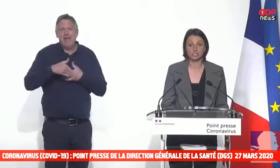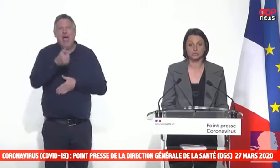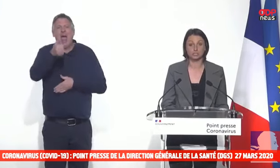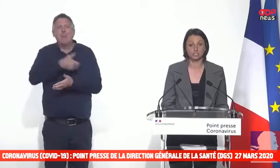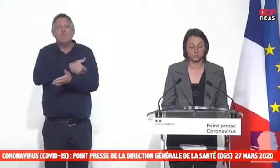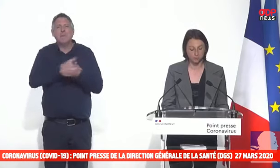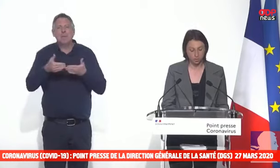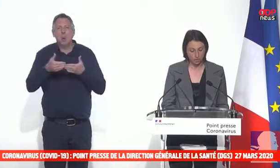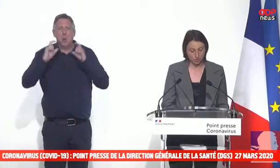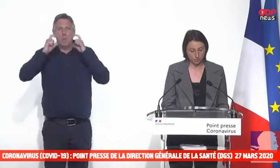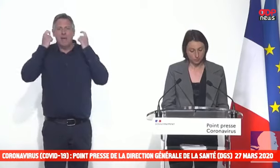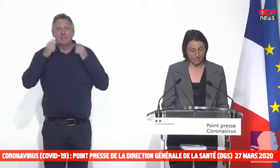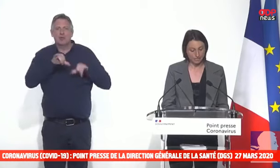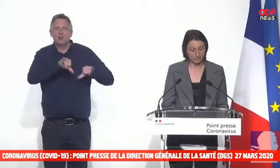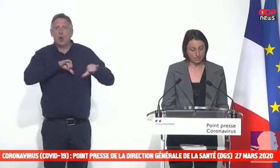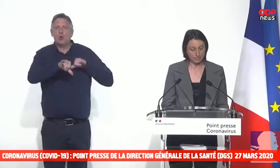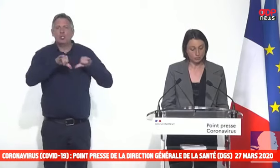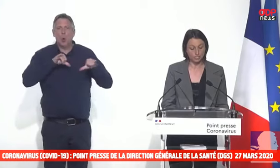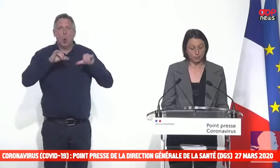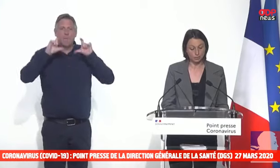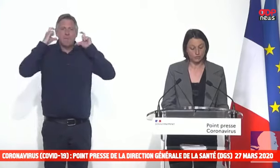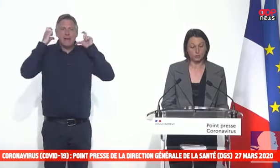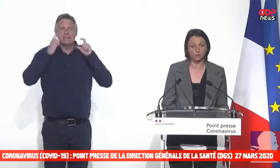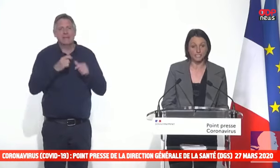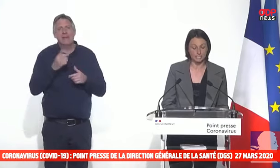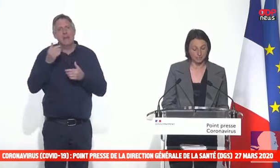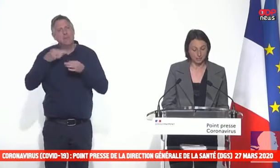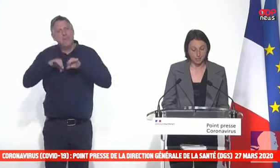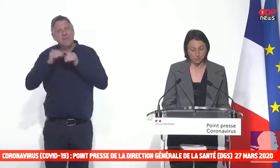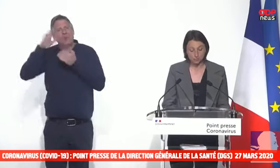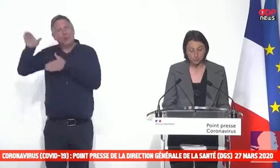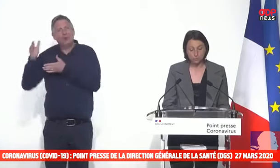masques chirurgicaux devrait arriver de l'étranger